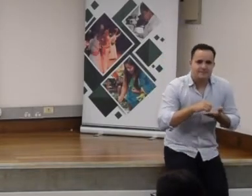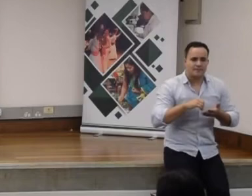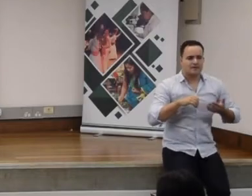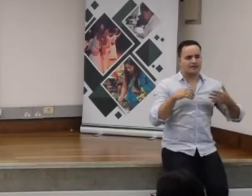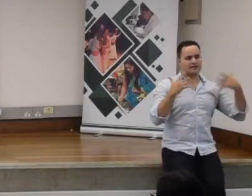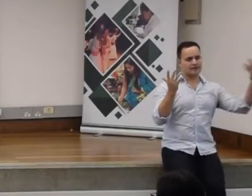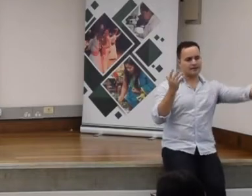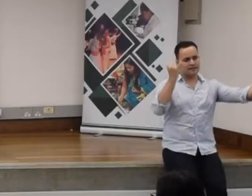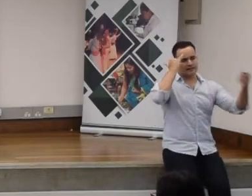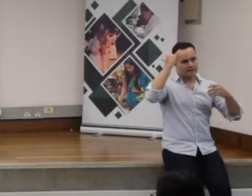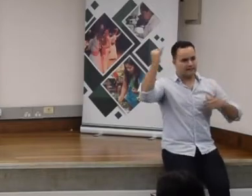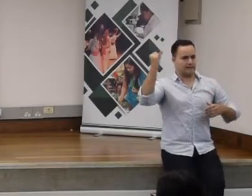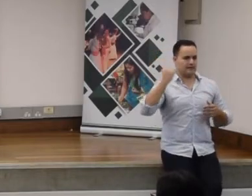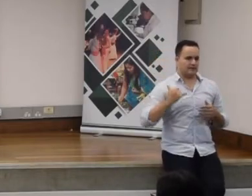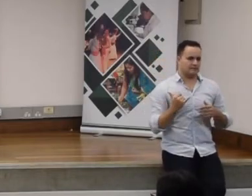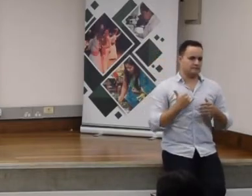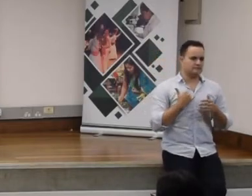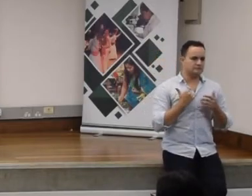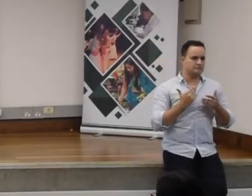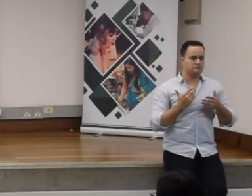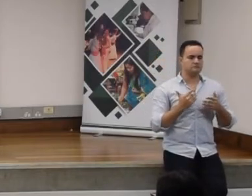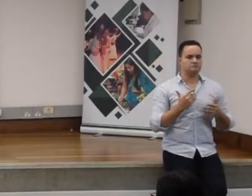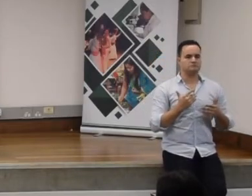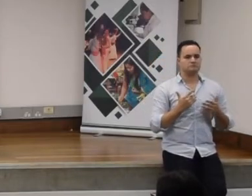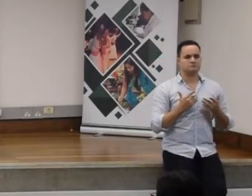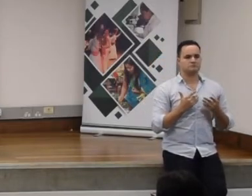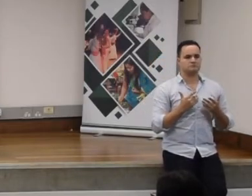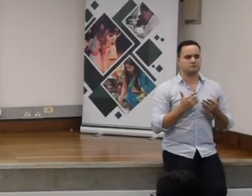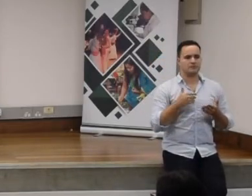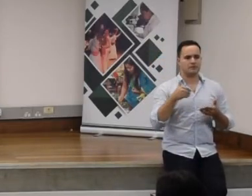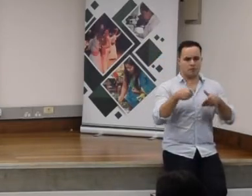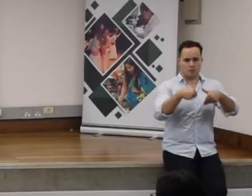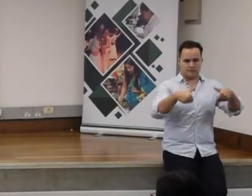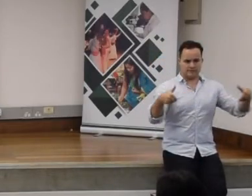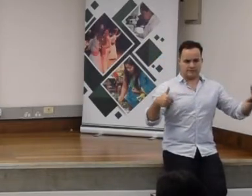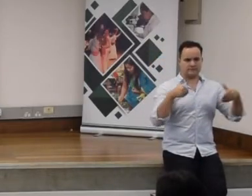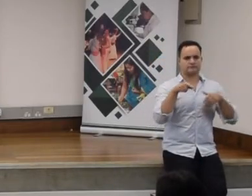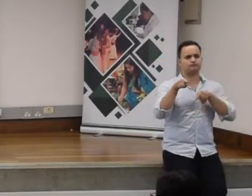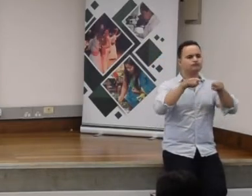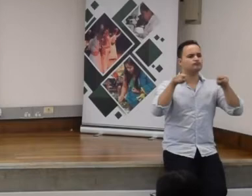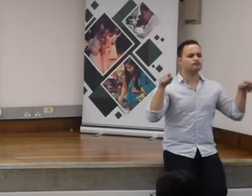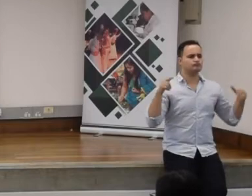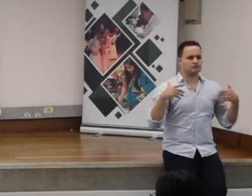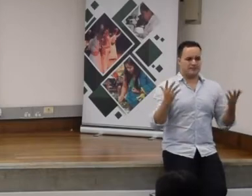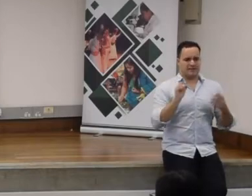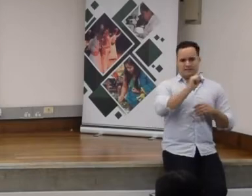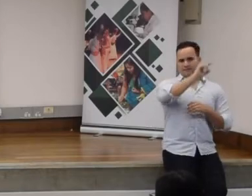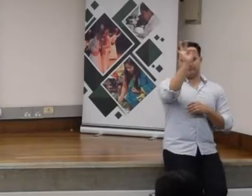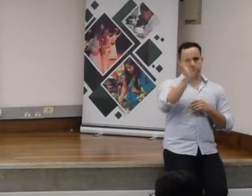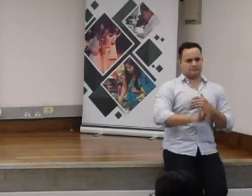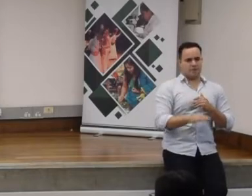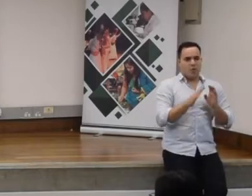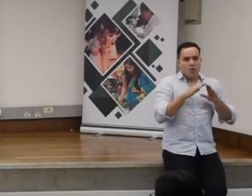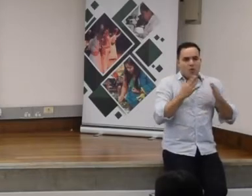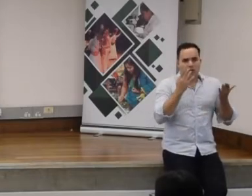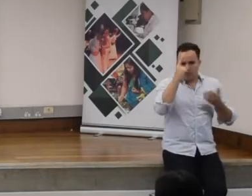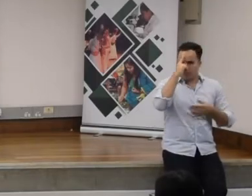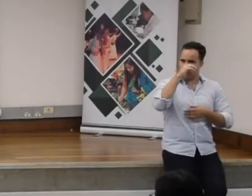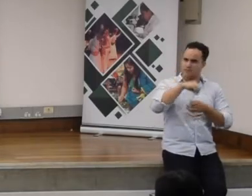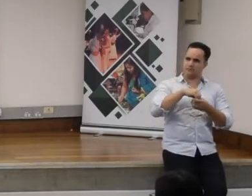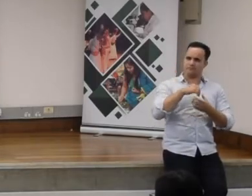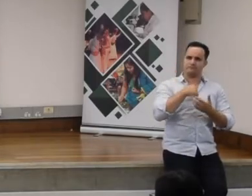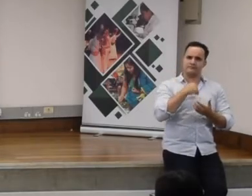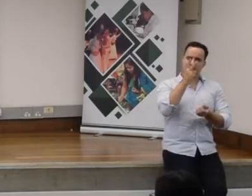ensaya respuestas profundas frente a esa pregunta sobre cuál es el lugar de la diversidad en la Universidad de